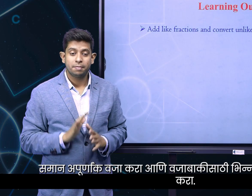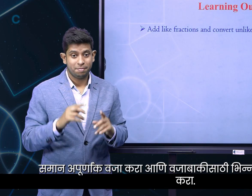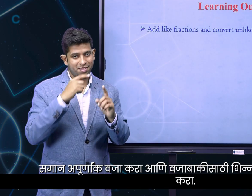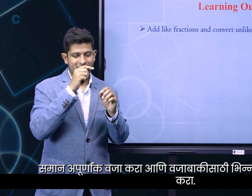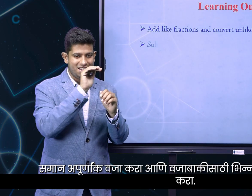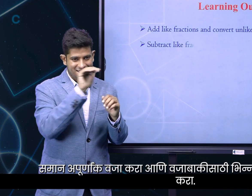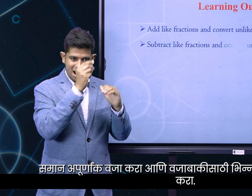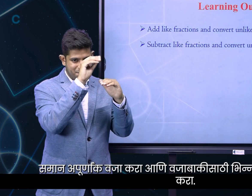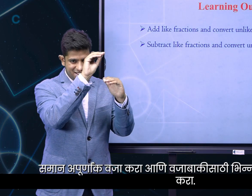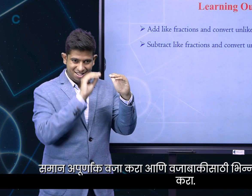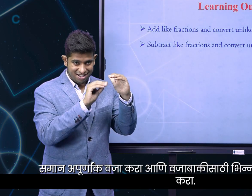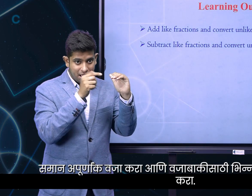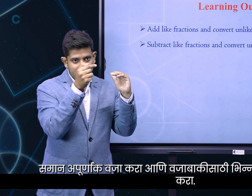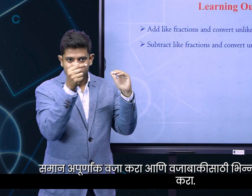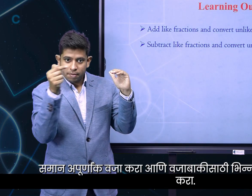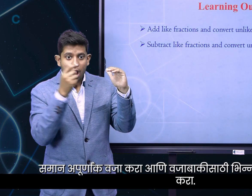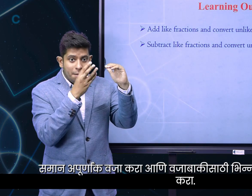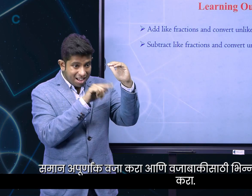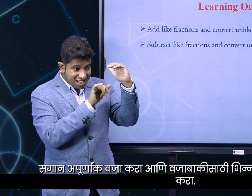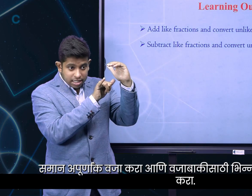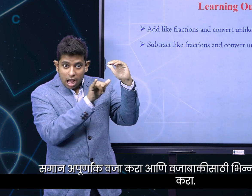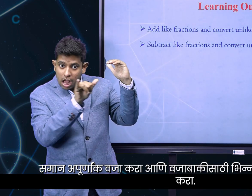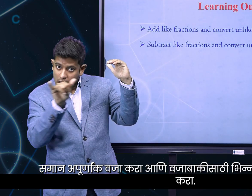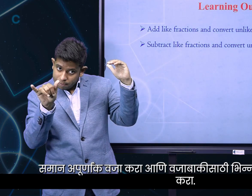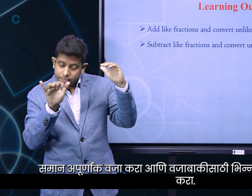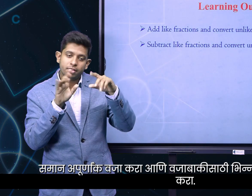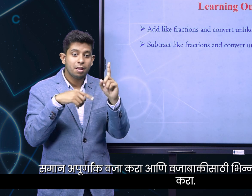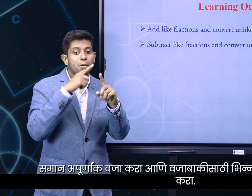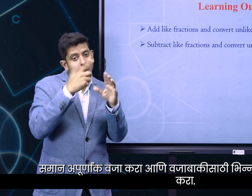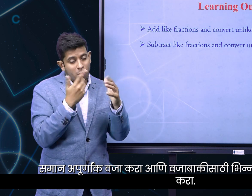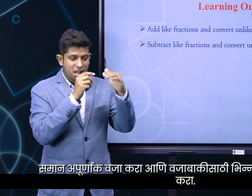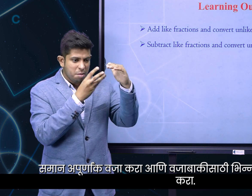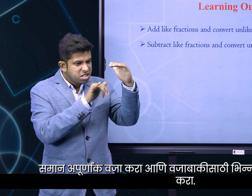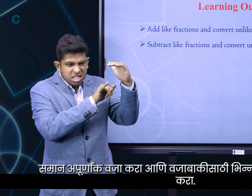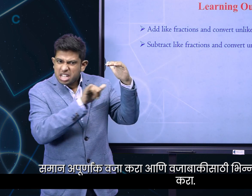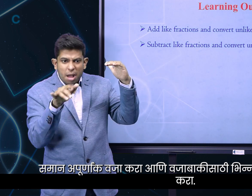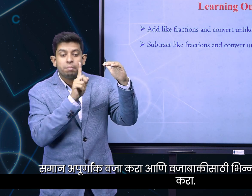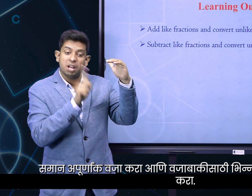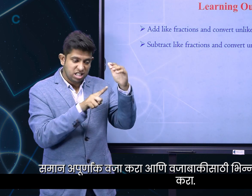समान अपूर्णांक वजा करा आणि वजाबाकीसाठी भिन्न अपूर्णांक रूपांतरित करा.